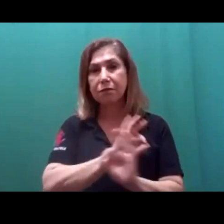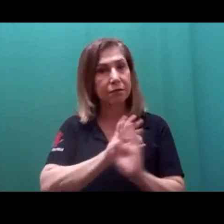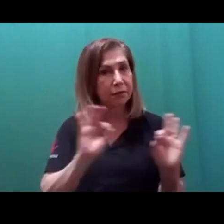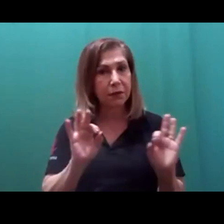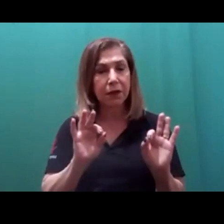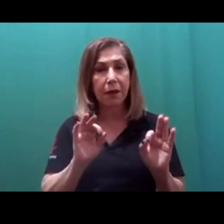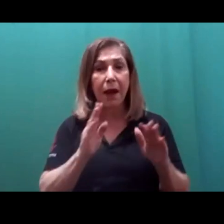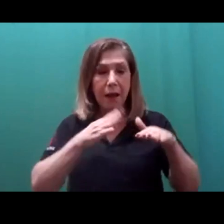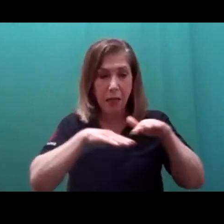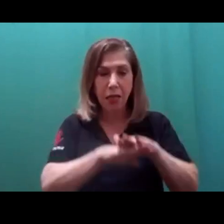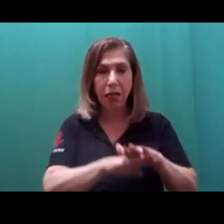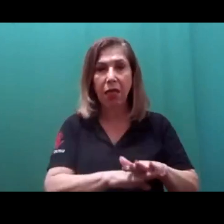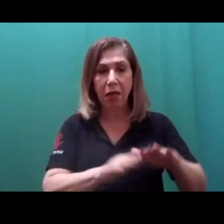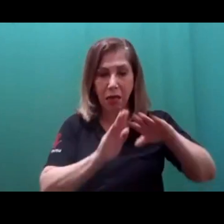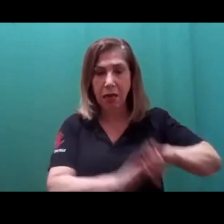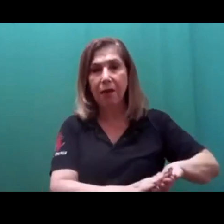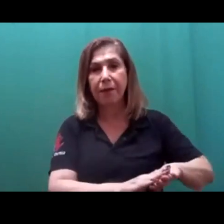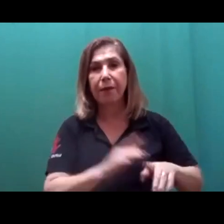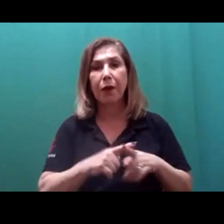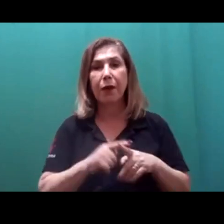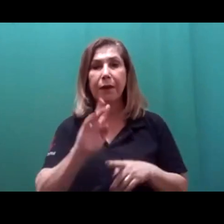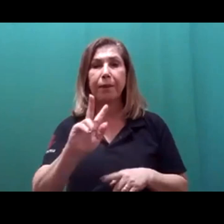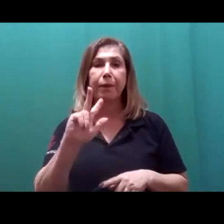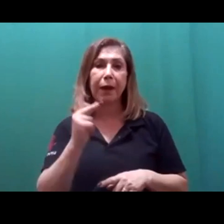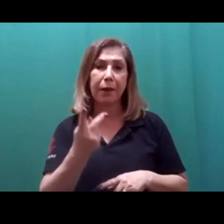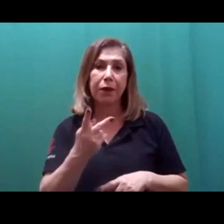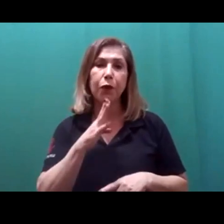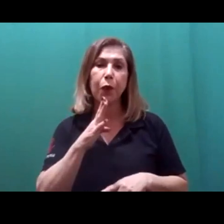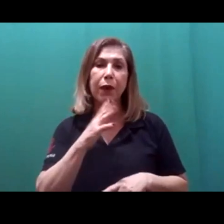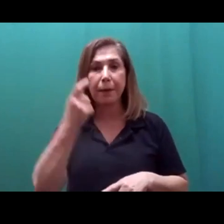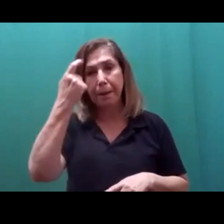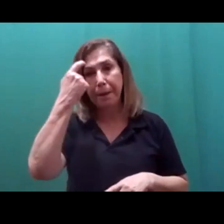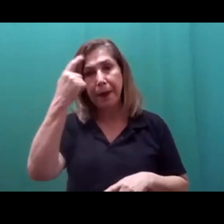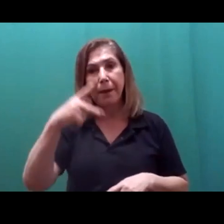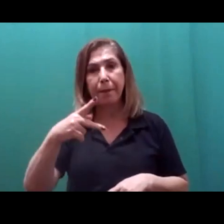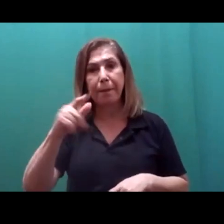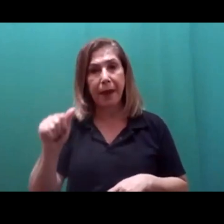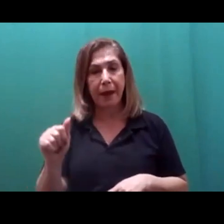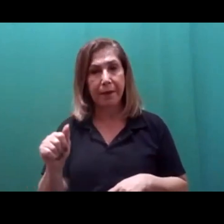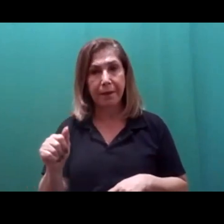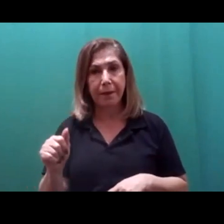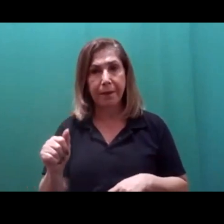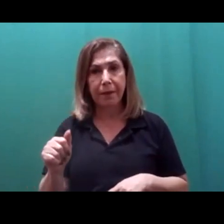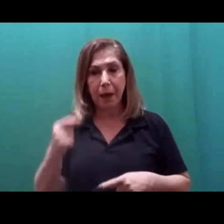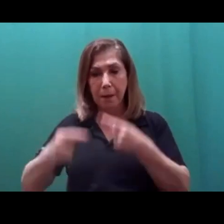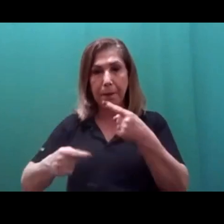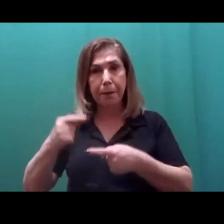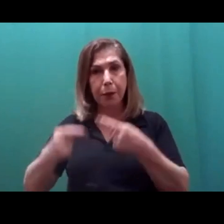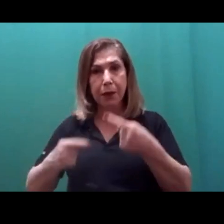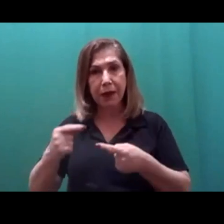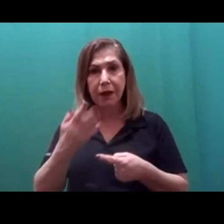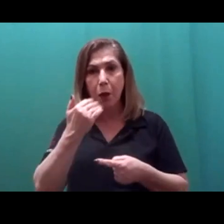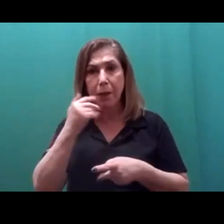sucateado e pessoas em Belo Horizonte que eu conheço estão pensando o PAA. O PAA, ele torna a comida